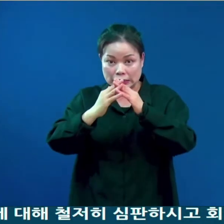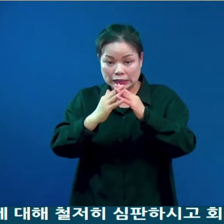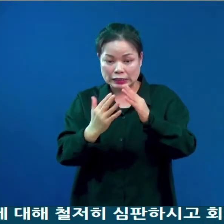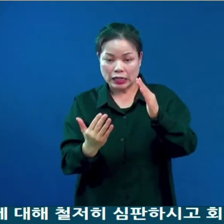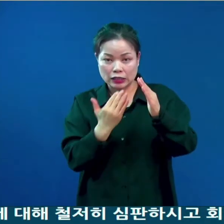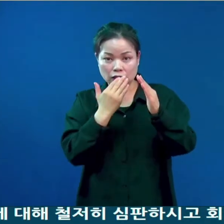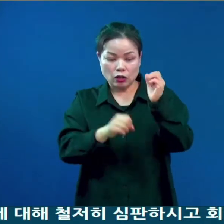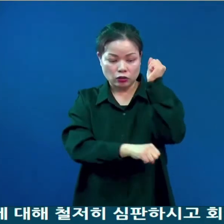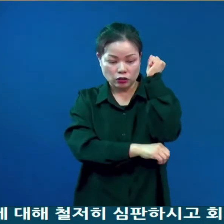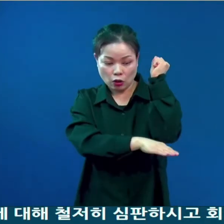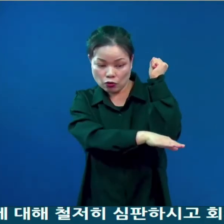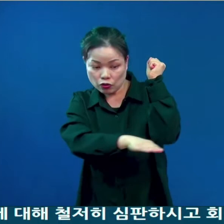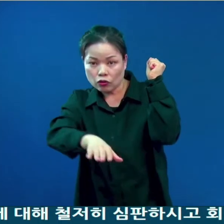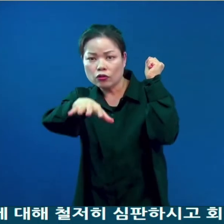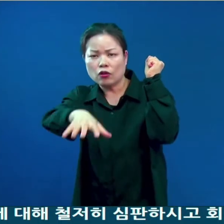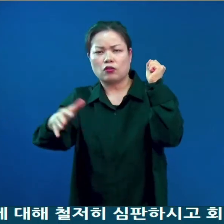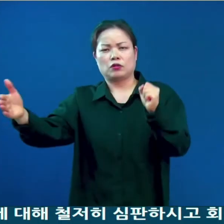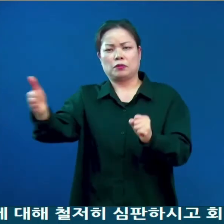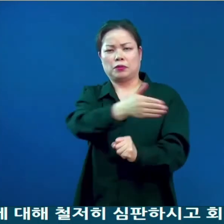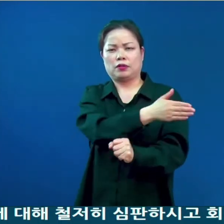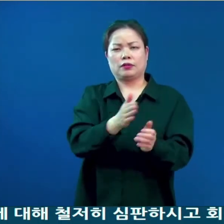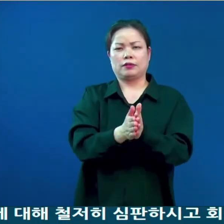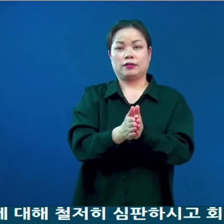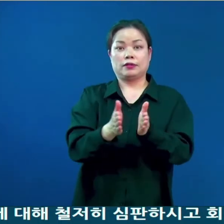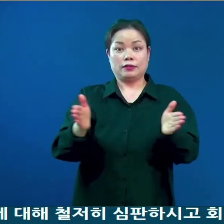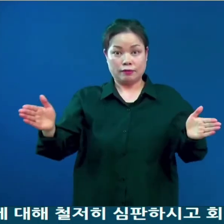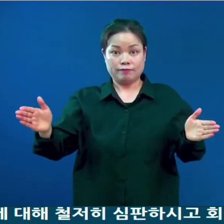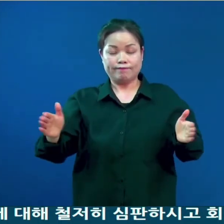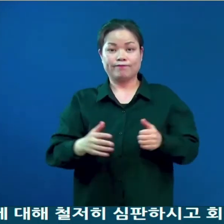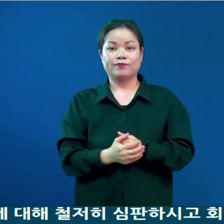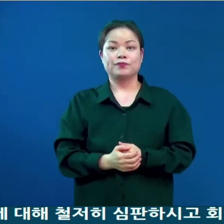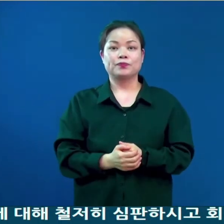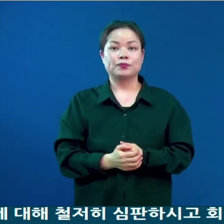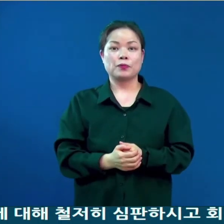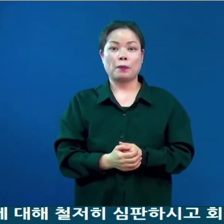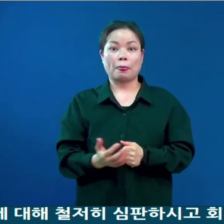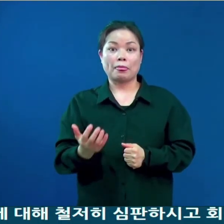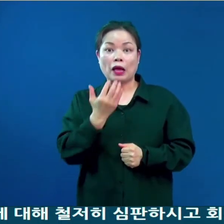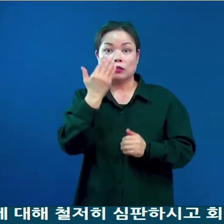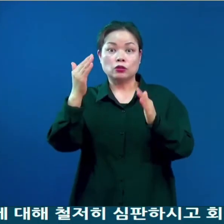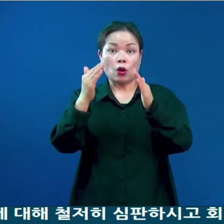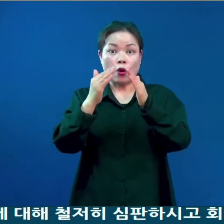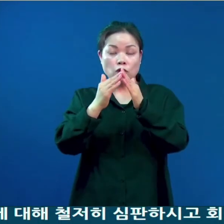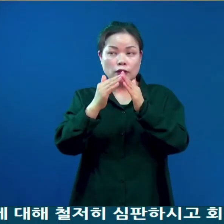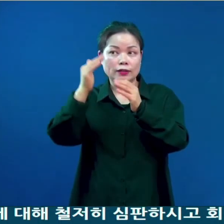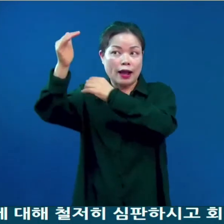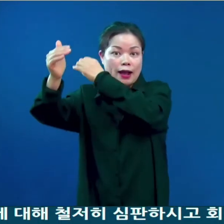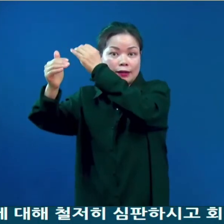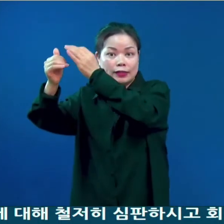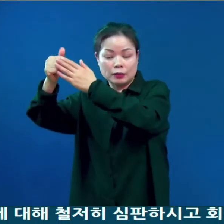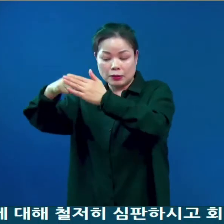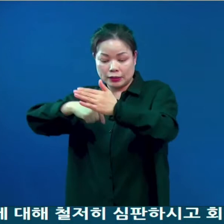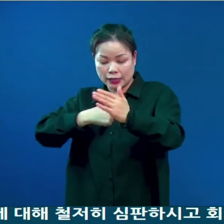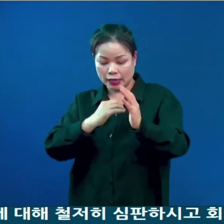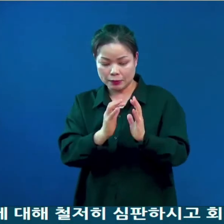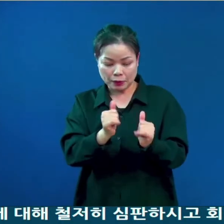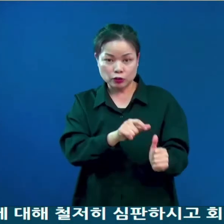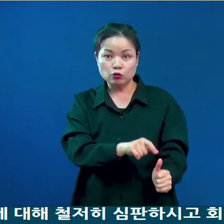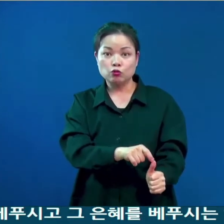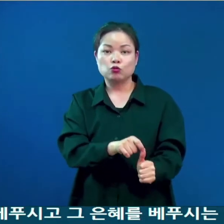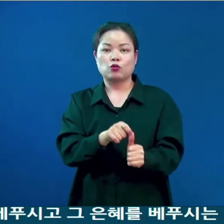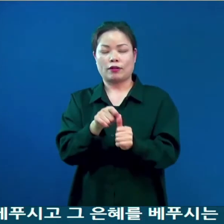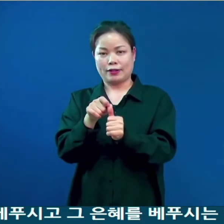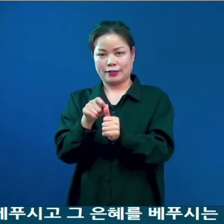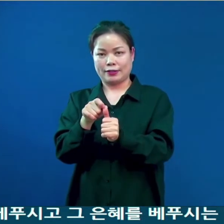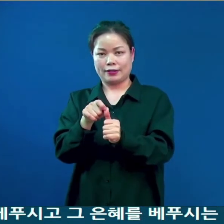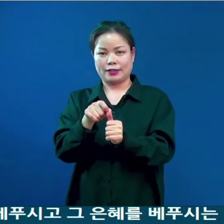터에서부터 이 역사가 시작된다는 것을 보여주고 있습니다. 성전은 하나님이 자기 백성을